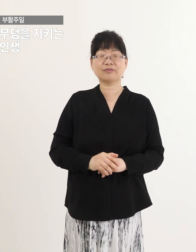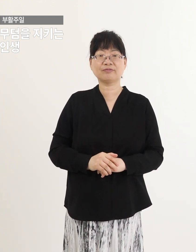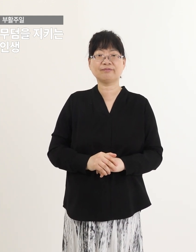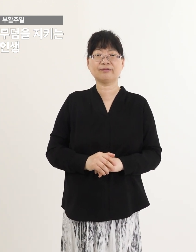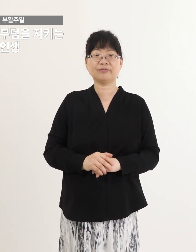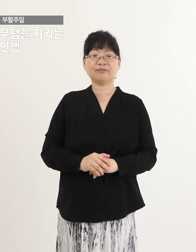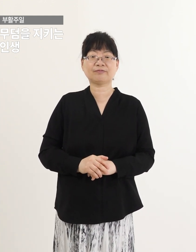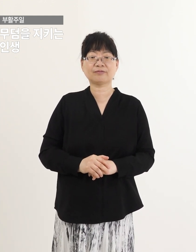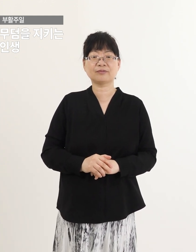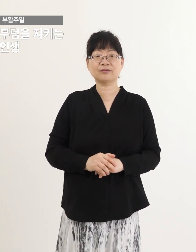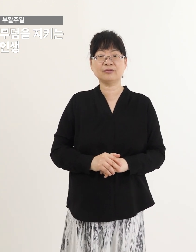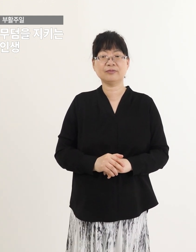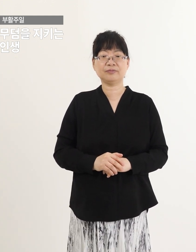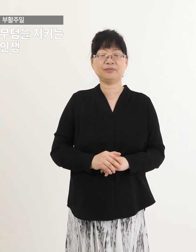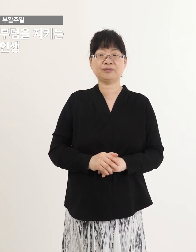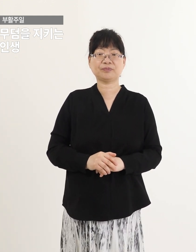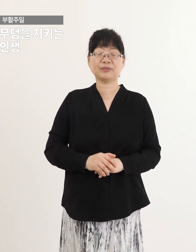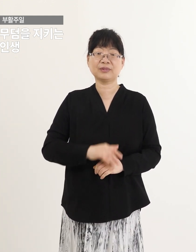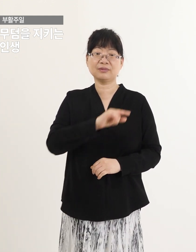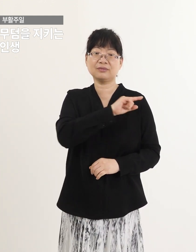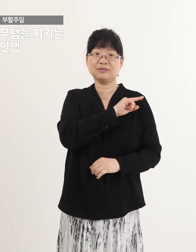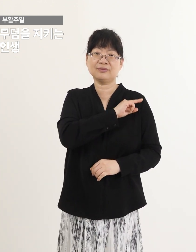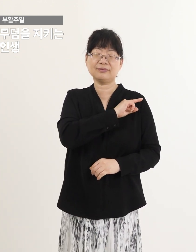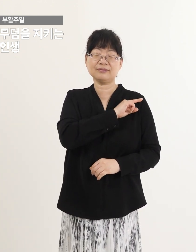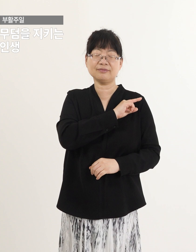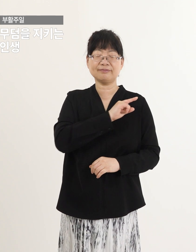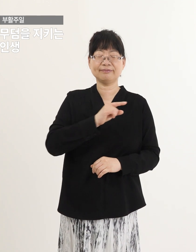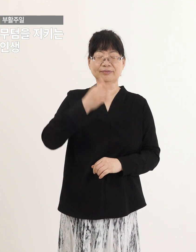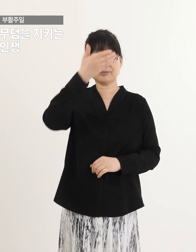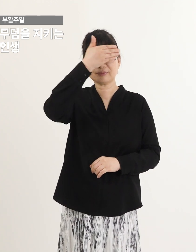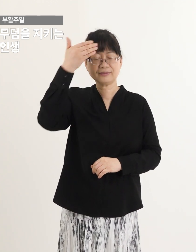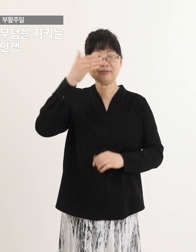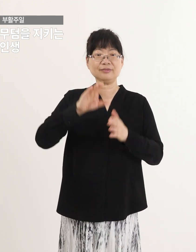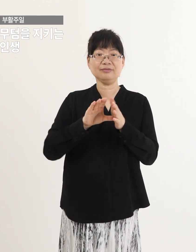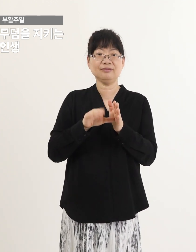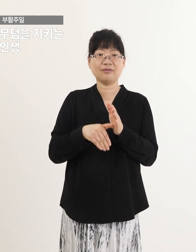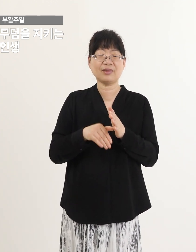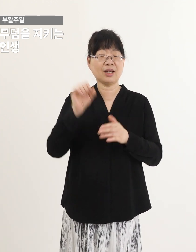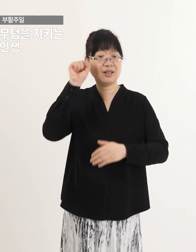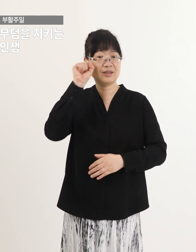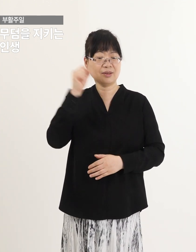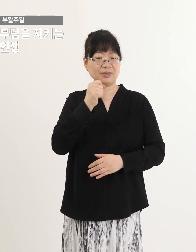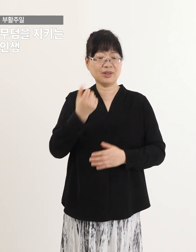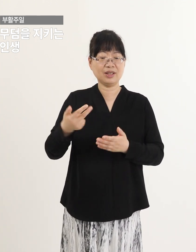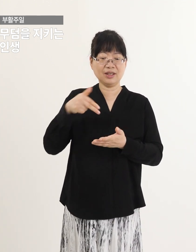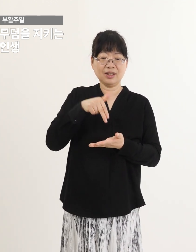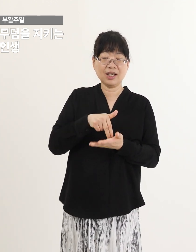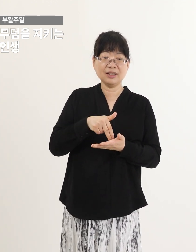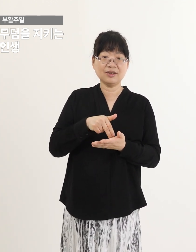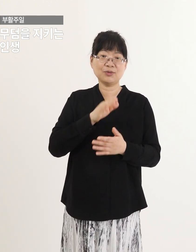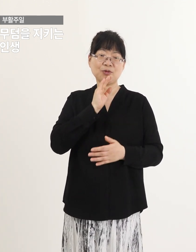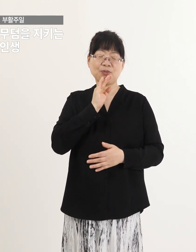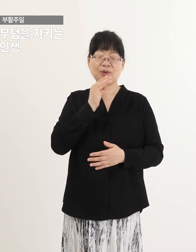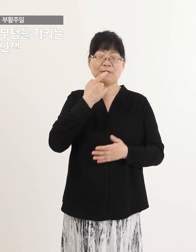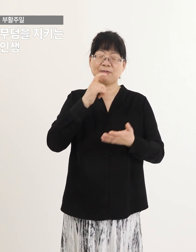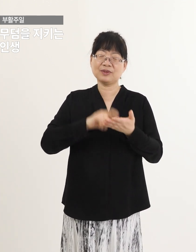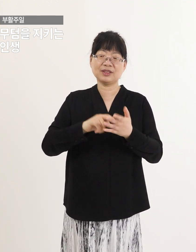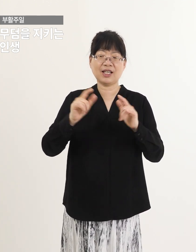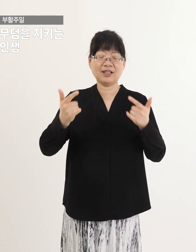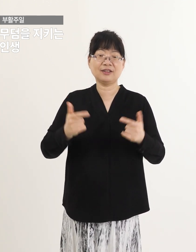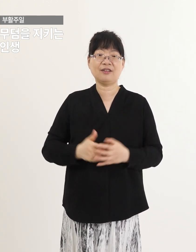누릴까? 그것도 가장 피가 뜨거운 청년의 때에 새벽에 일어나기가 그 쉬운 줄